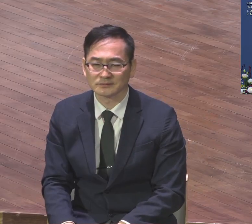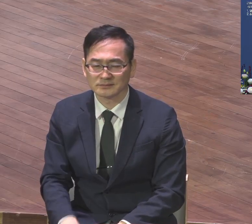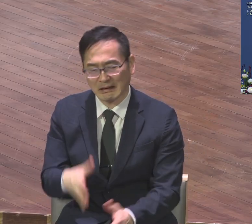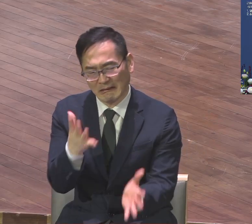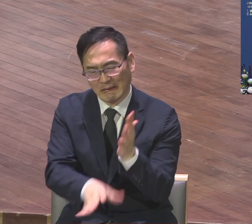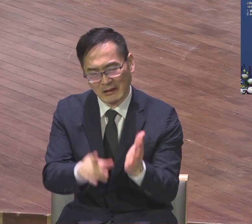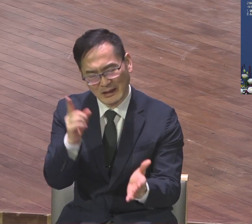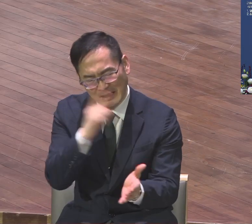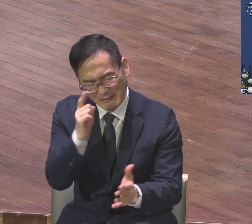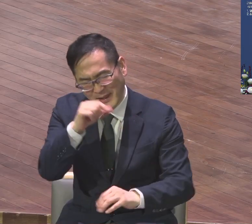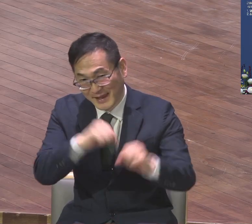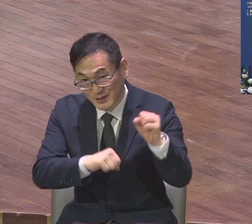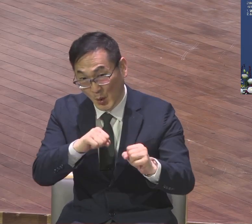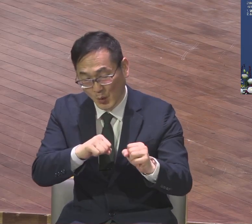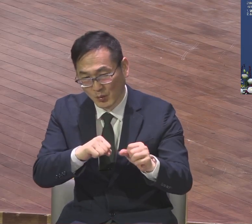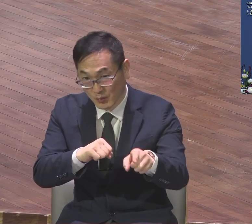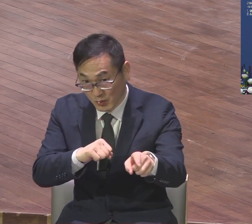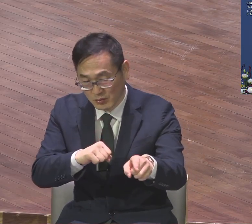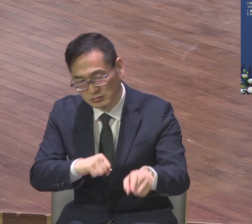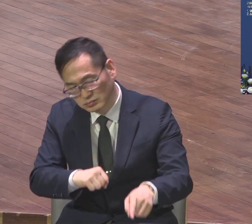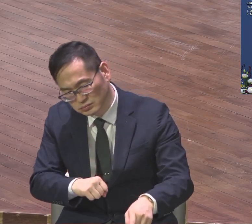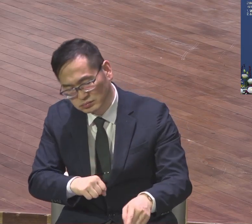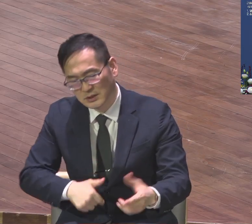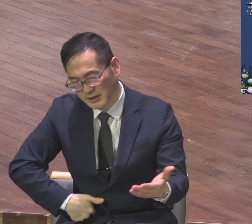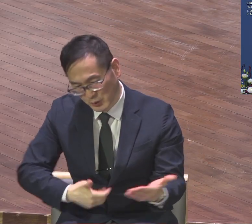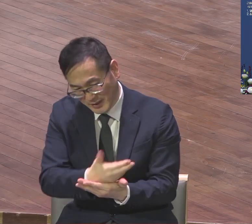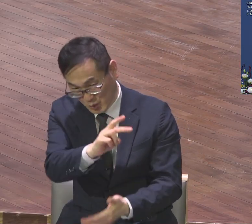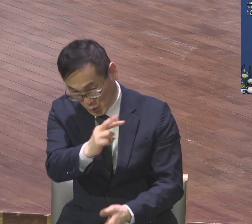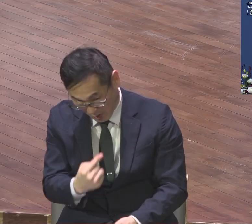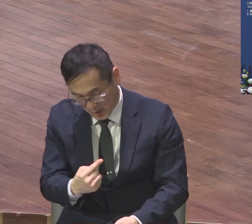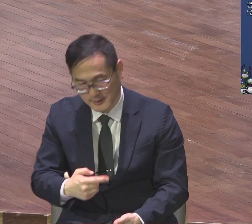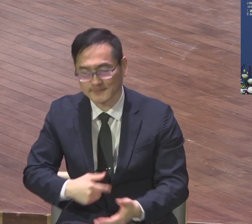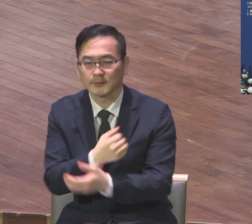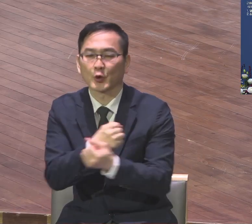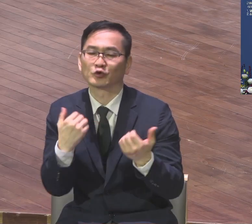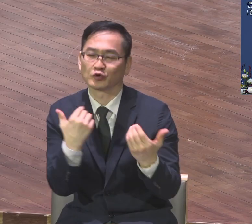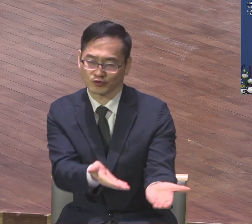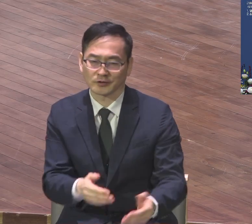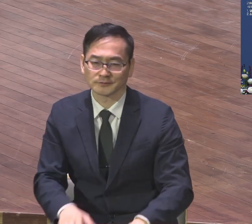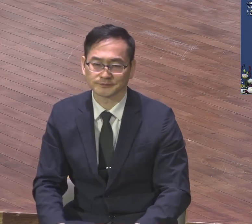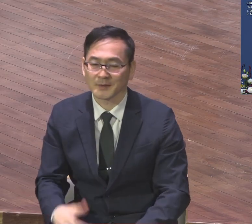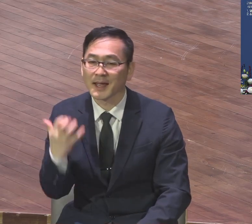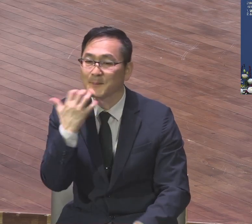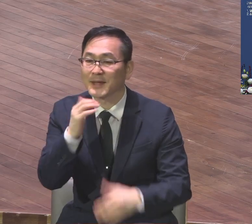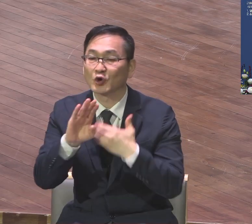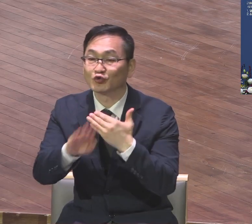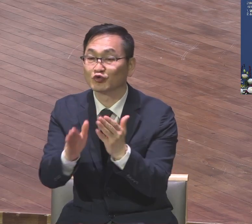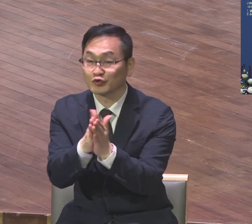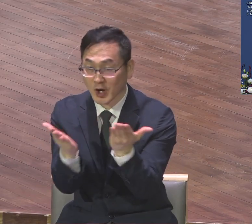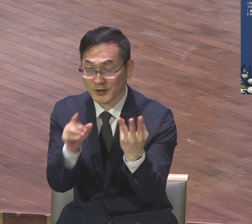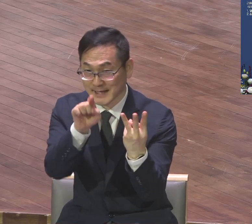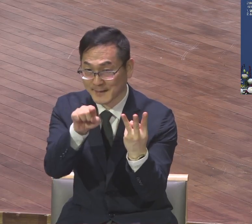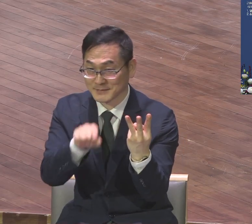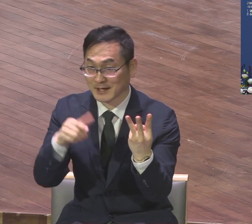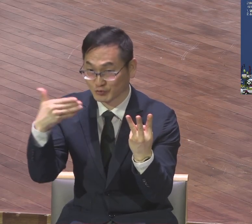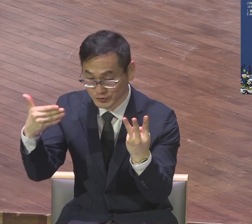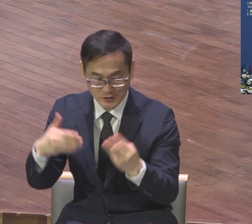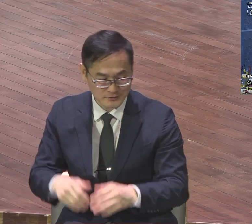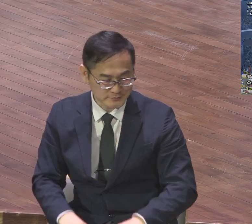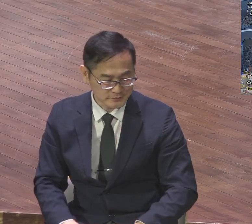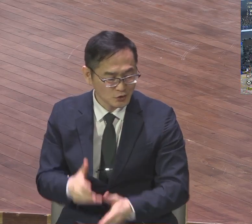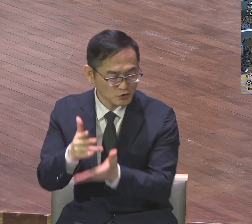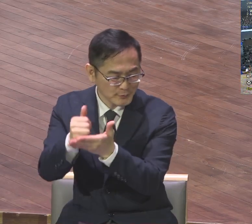하더라도 회개하고 돌아오면 하나님은 용서해 주신다. 자, 베드로후서 3장 9절에 보면 주의